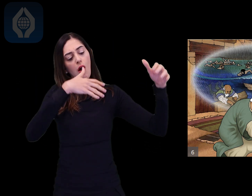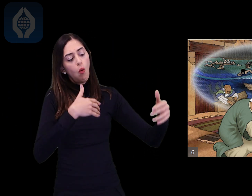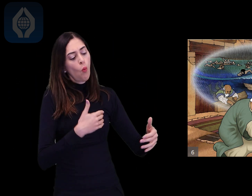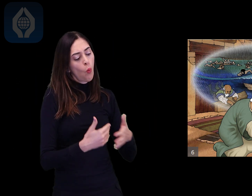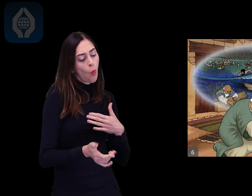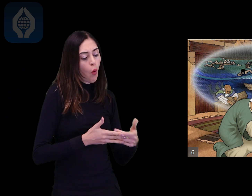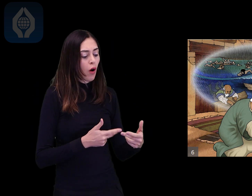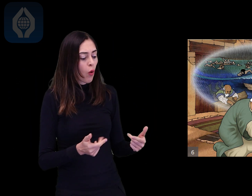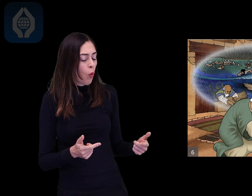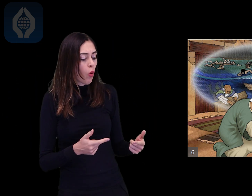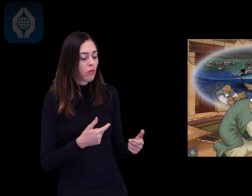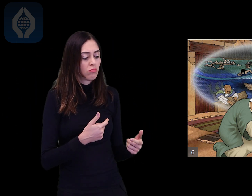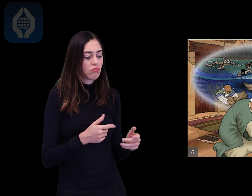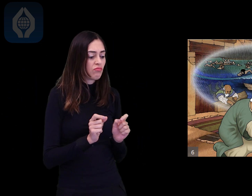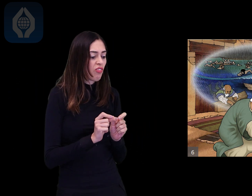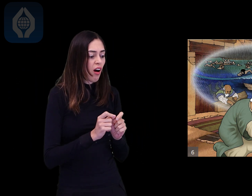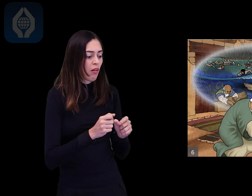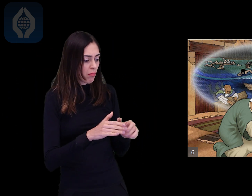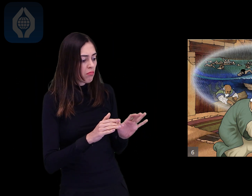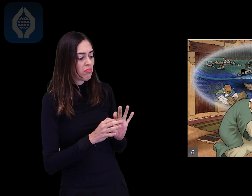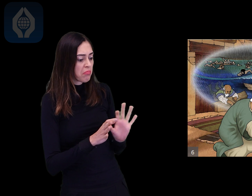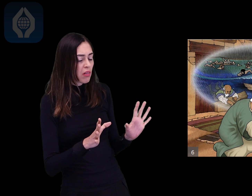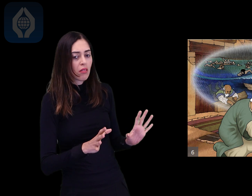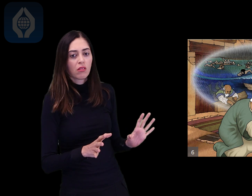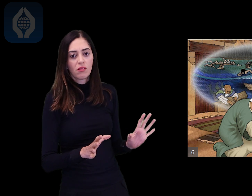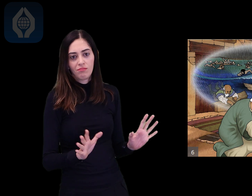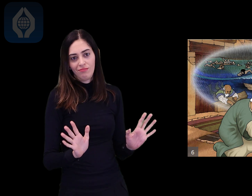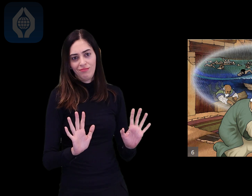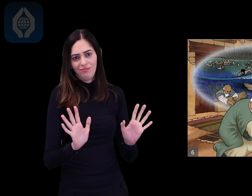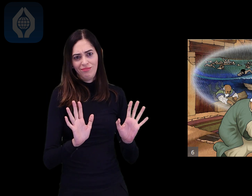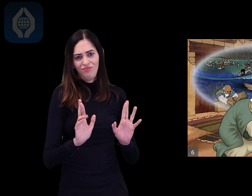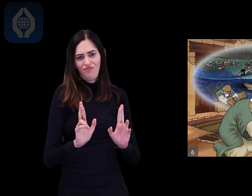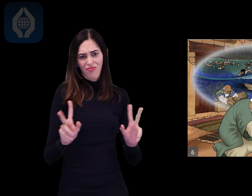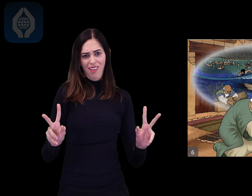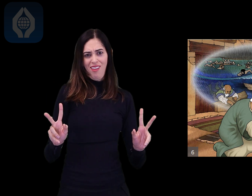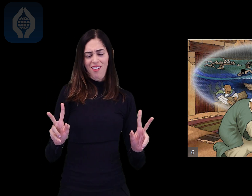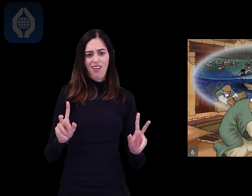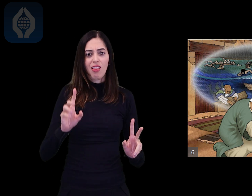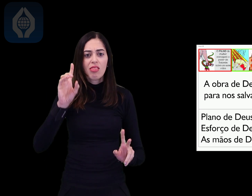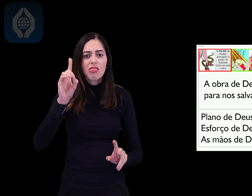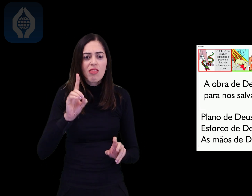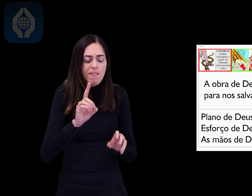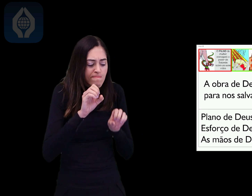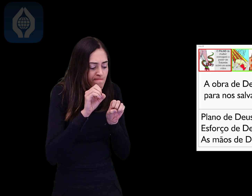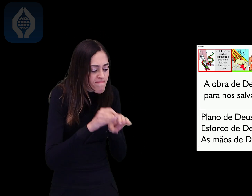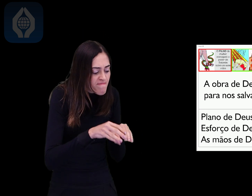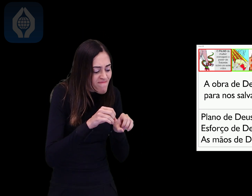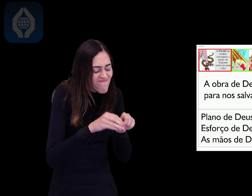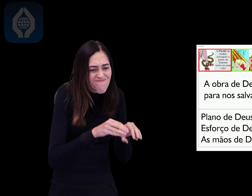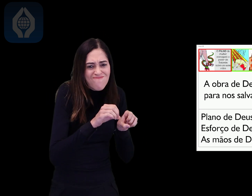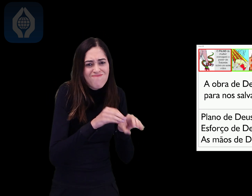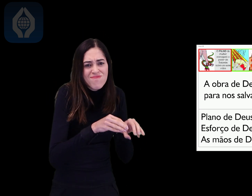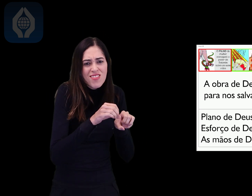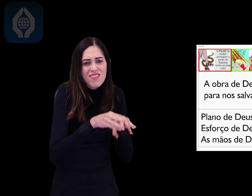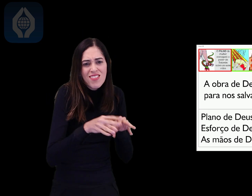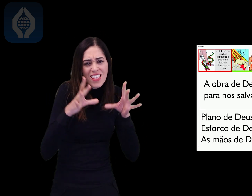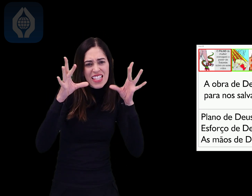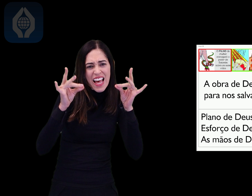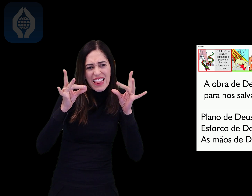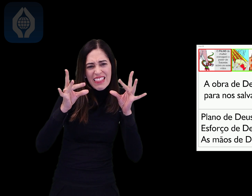a construir a arca. Ele instruiu a Noé como construí-la. Foi como as roupas de Adão e Eva.